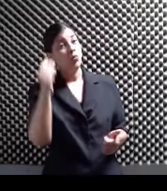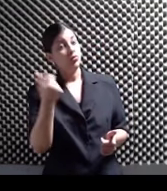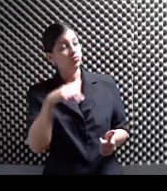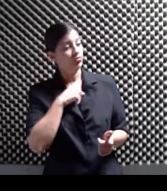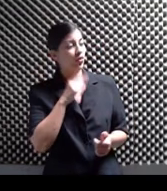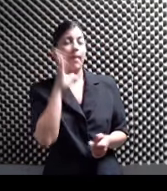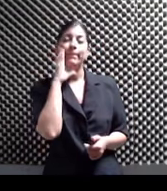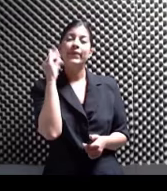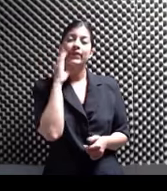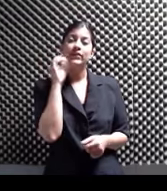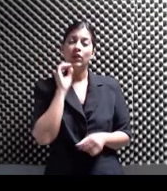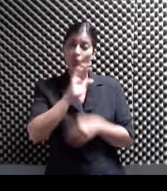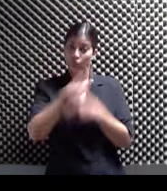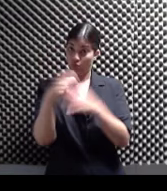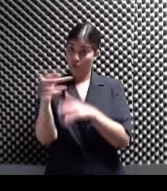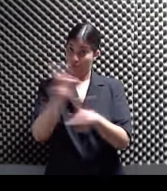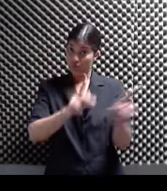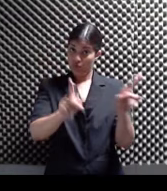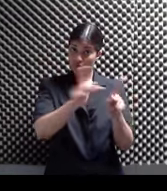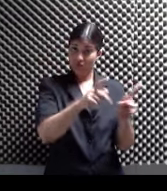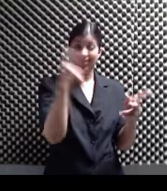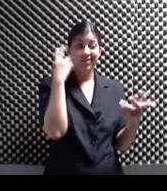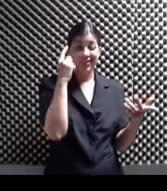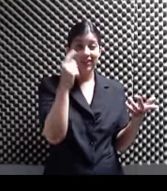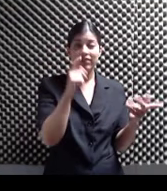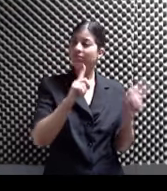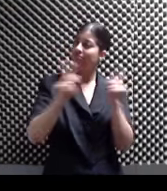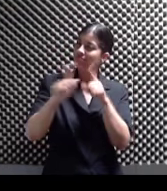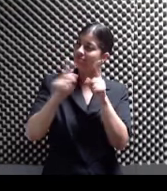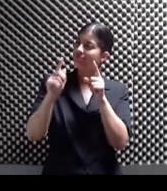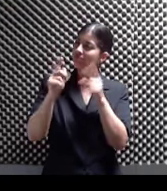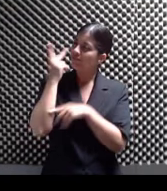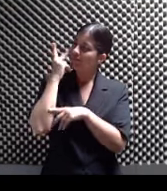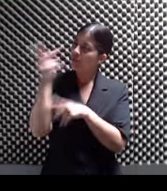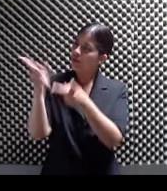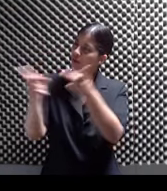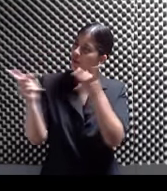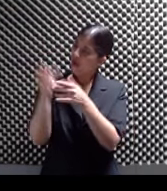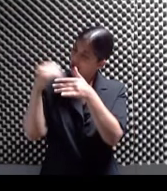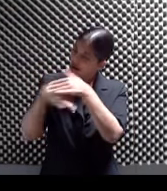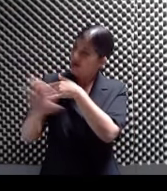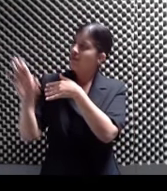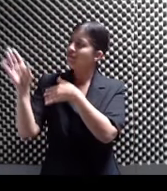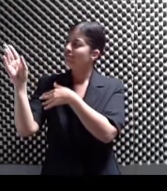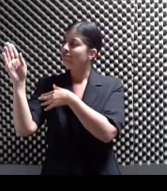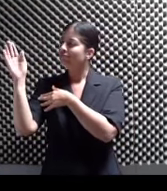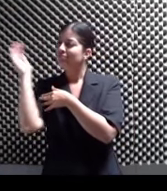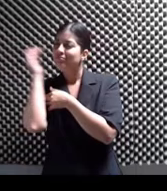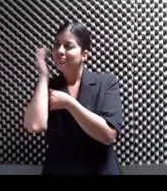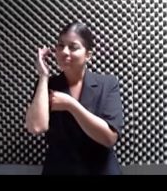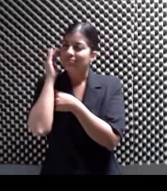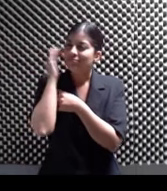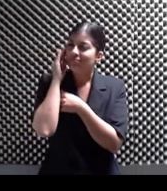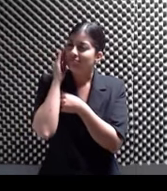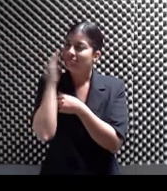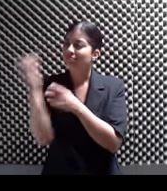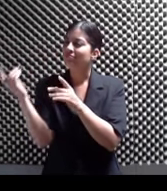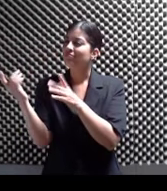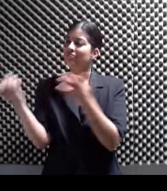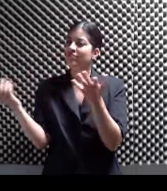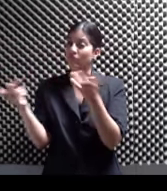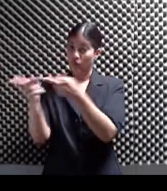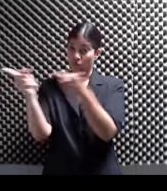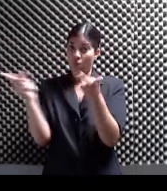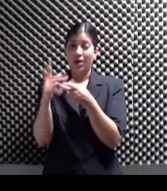ofrecemos una experiencia a todo el público para que vayan conociendo el Nido del Guerrero, vayan adentrándose a lo que es un espacio como este, que